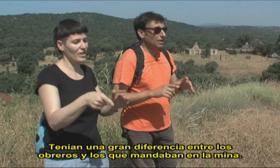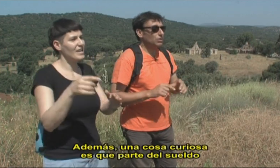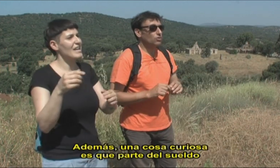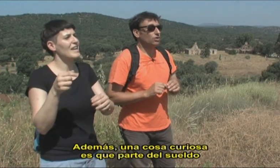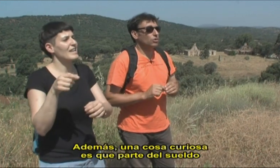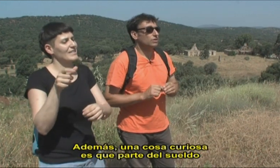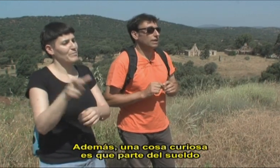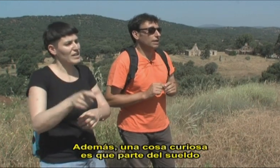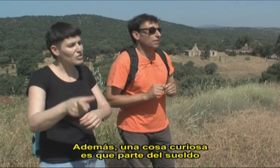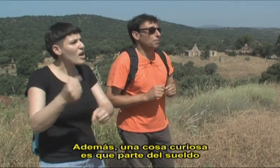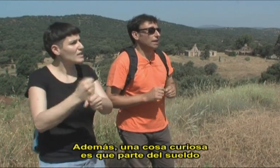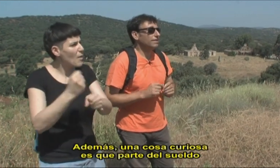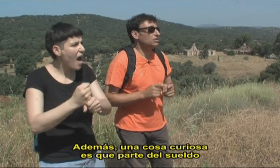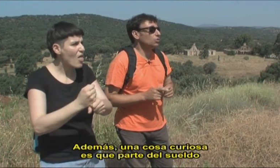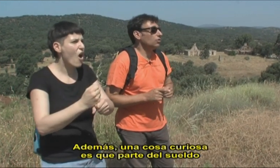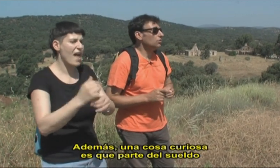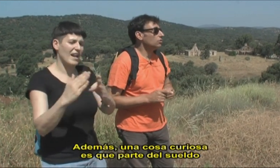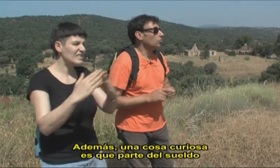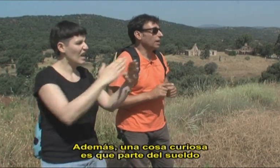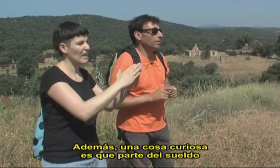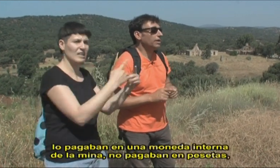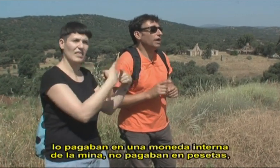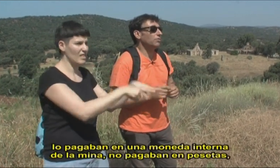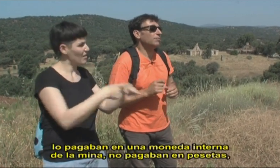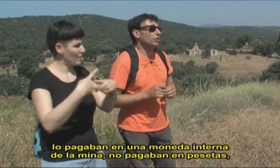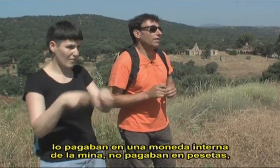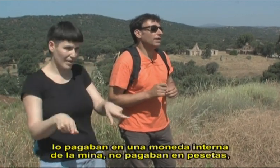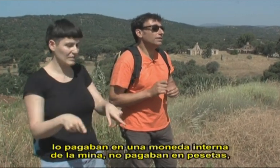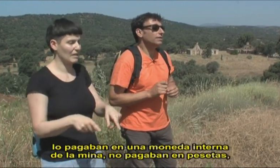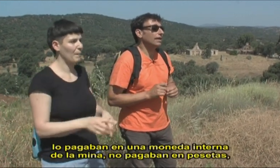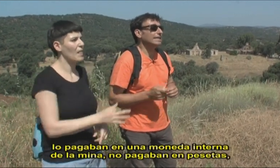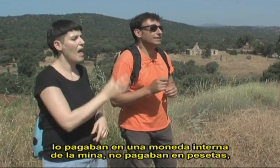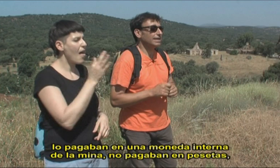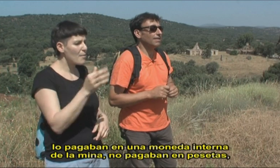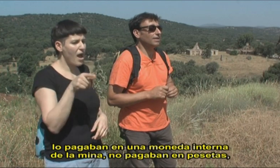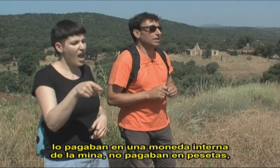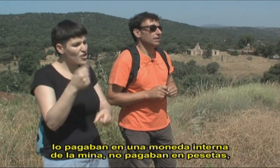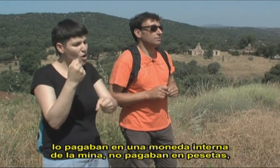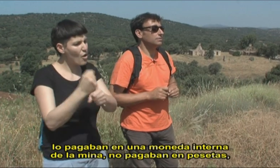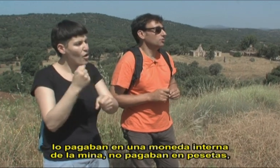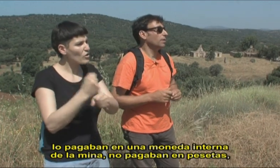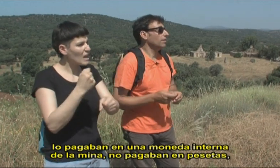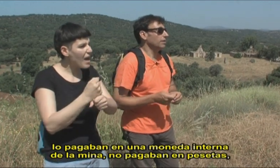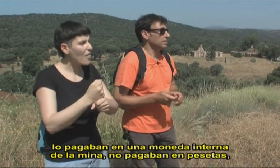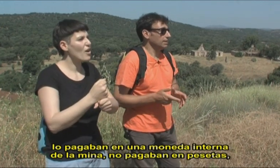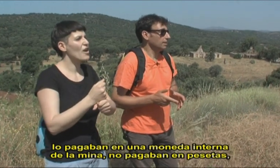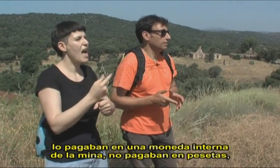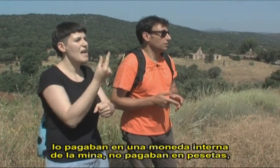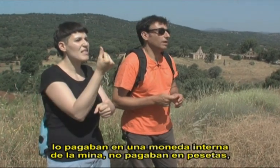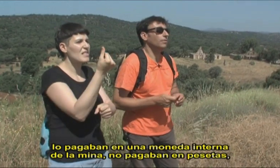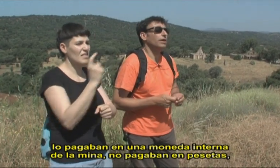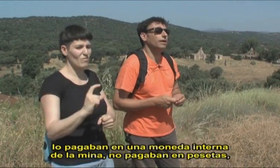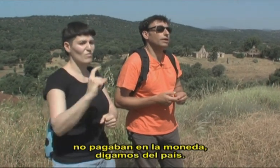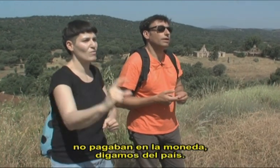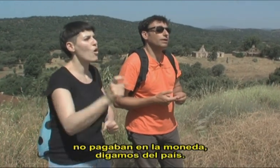Además, una cosa curiosa es que parte del sueldo lo pagaban en una moneda interna de la mina. No pagaban en pesetas.